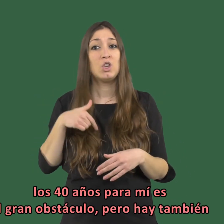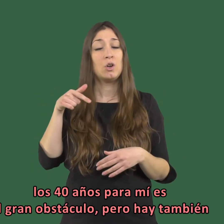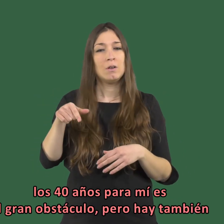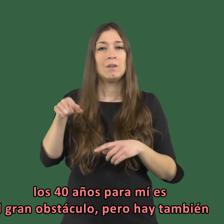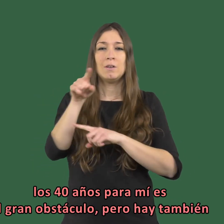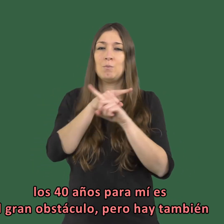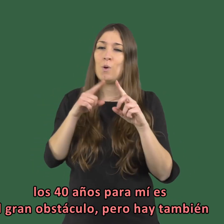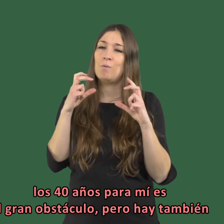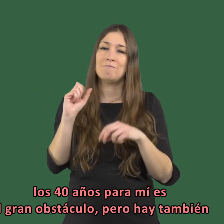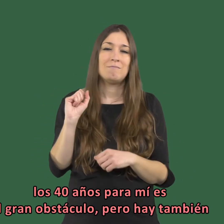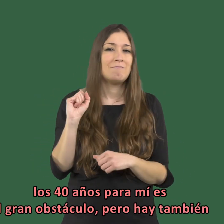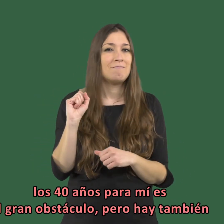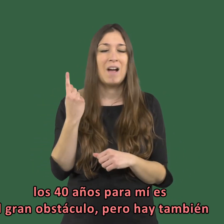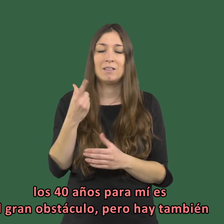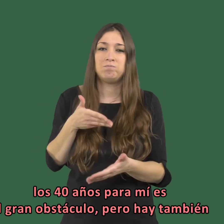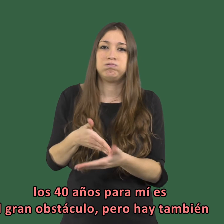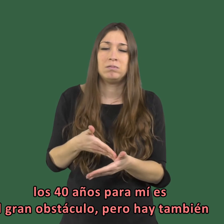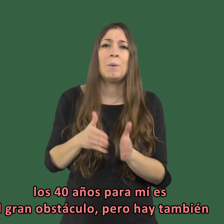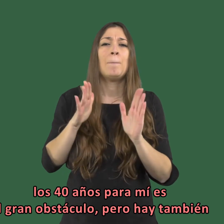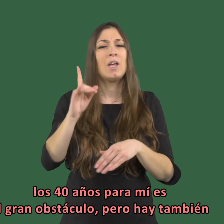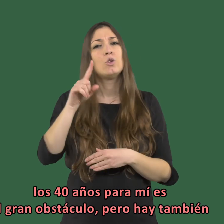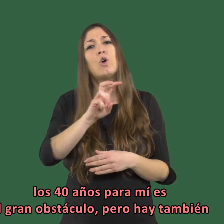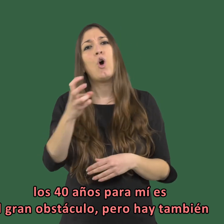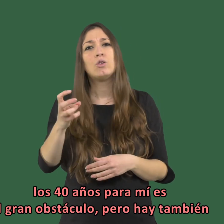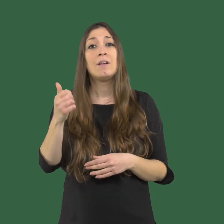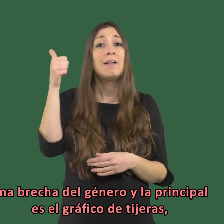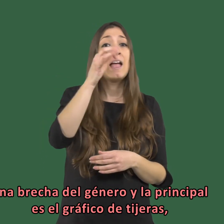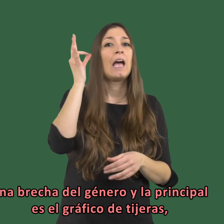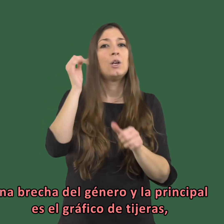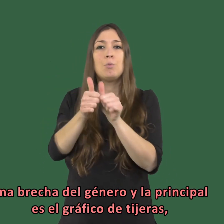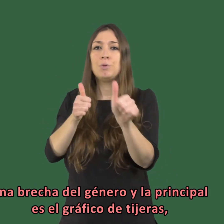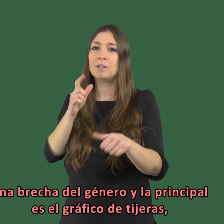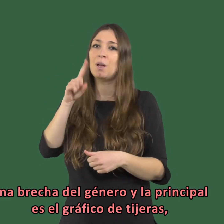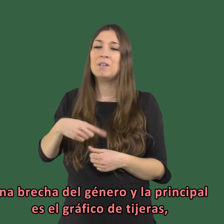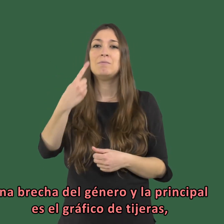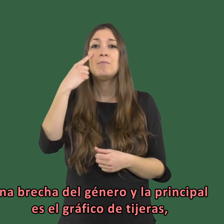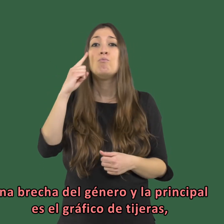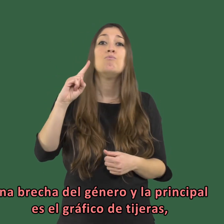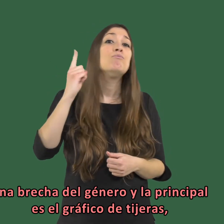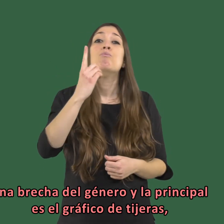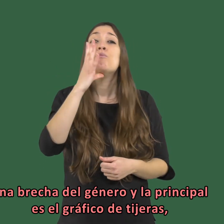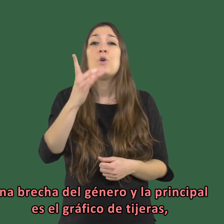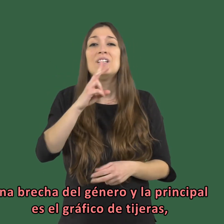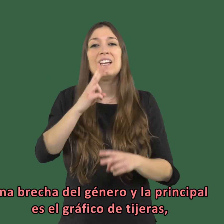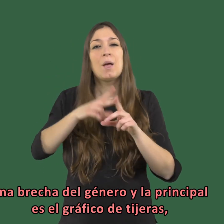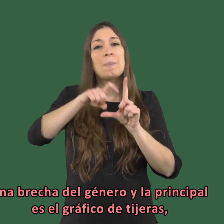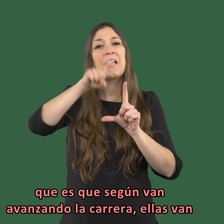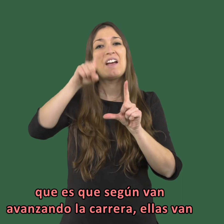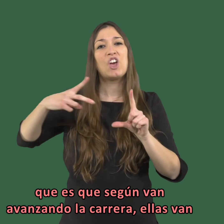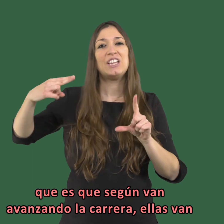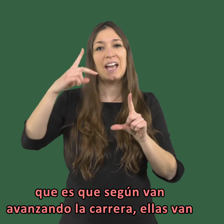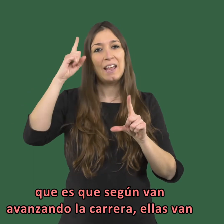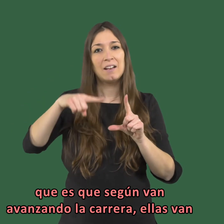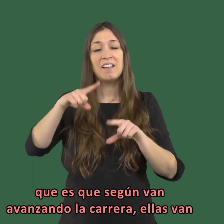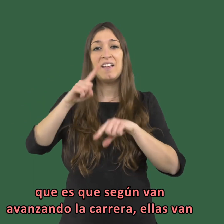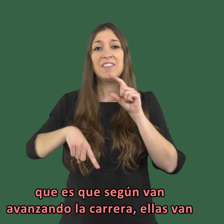pues para mí es el gran obstáculo, pero hay también una brecha de género, y la principal es el gráfico de tijeras, ¿no?